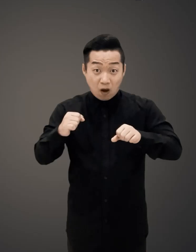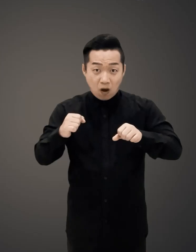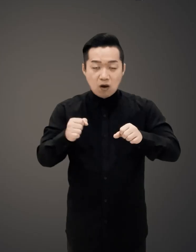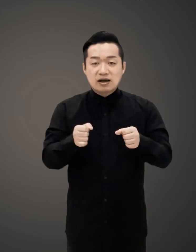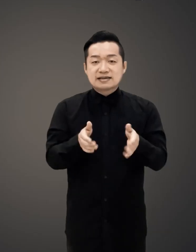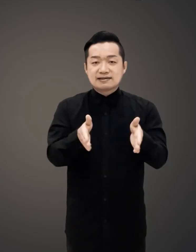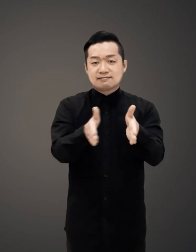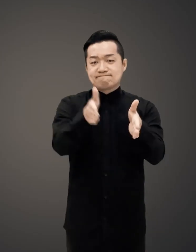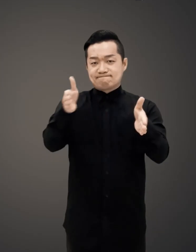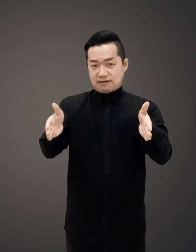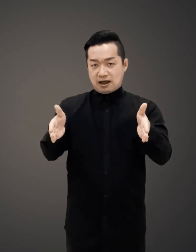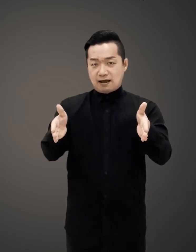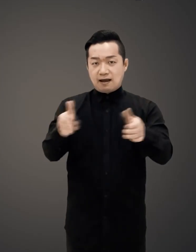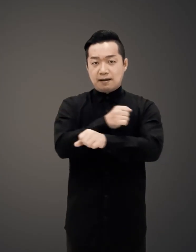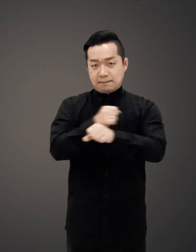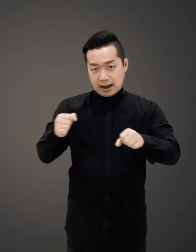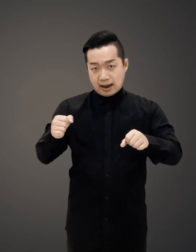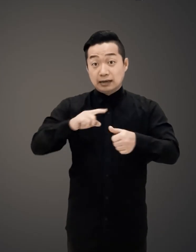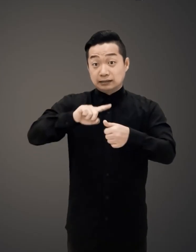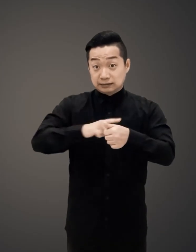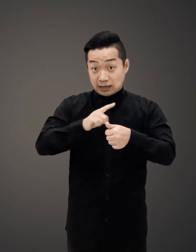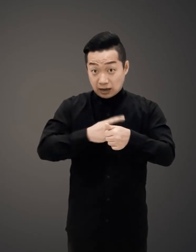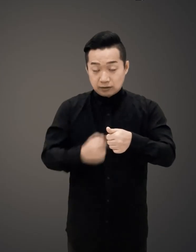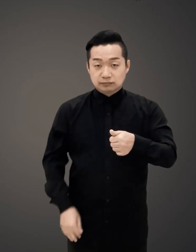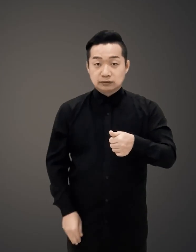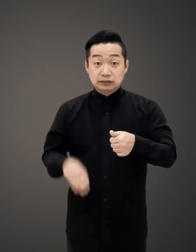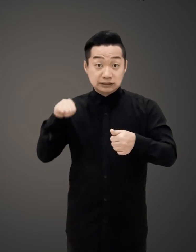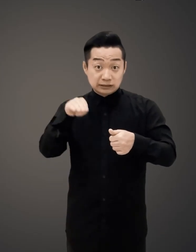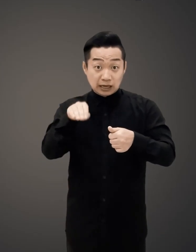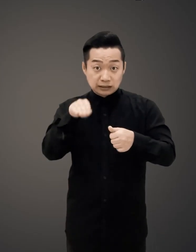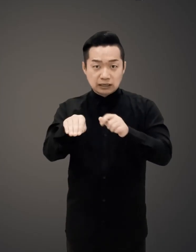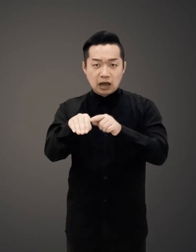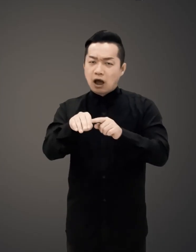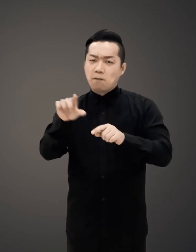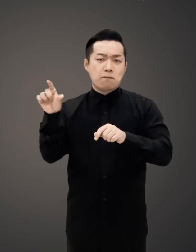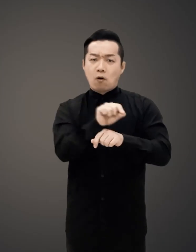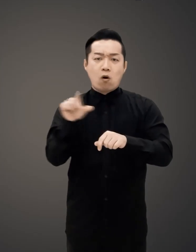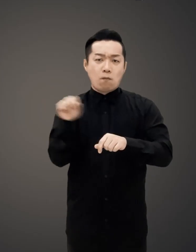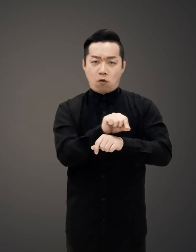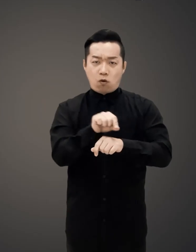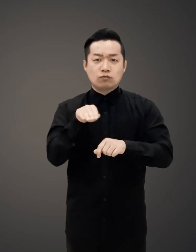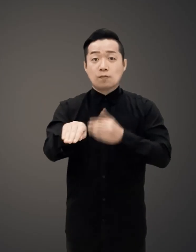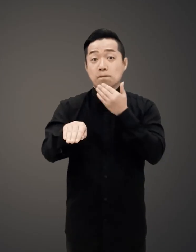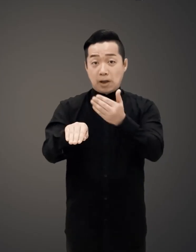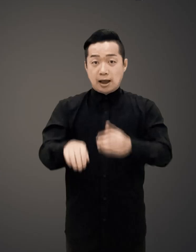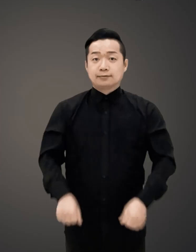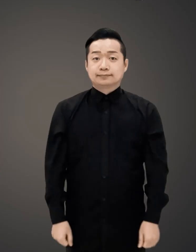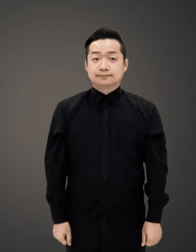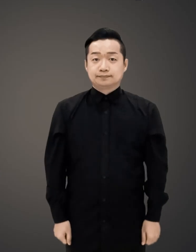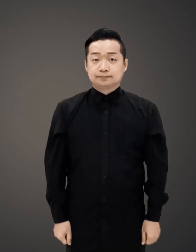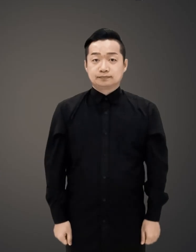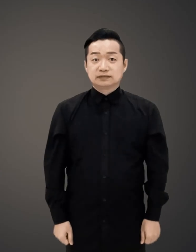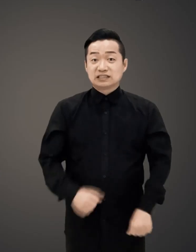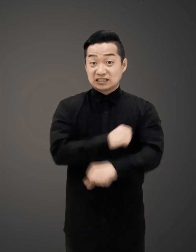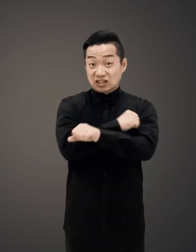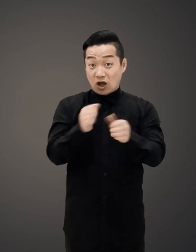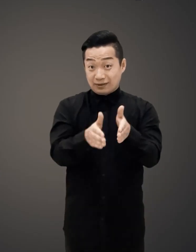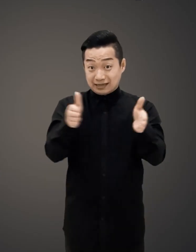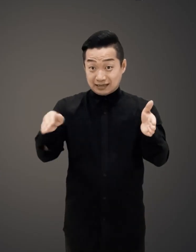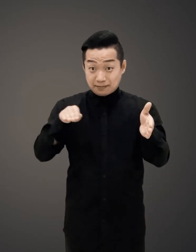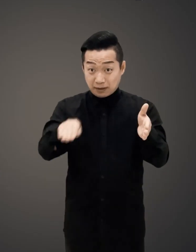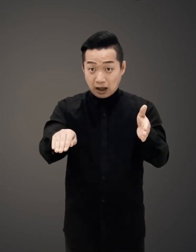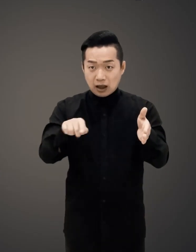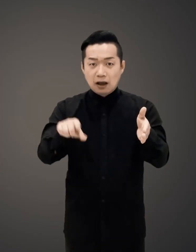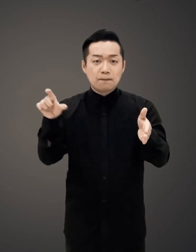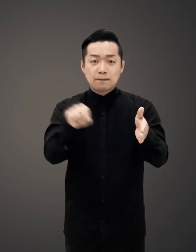보니까 길의 넓이도 넓고요. 길이 넓다 보니까 자동차들이 매우 빠른 속도로 달리고 있습니다. 이렇게 넓은 길을